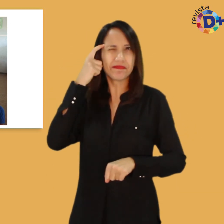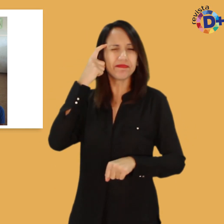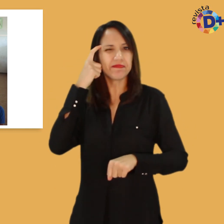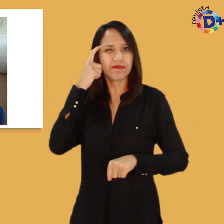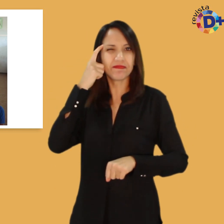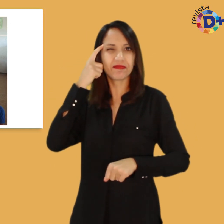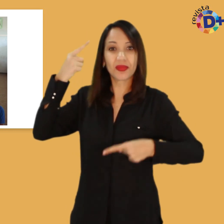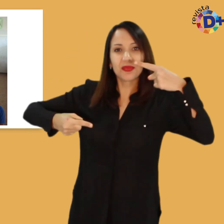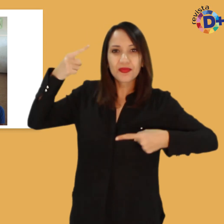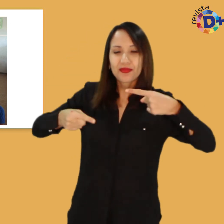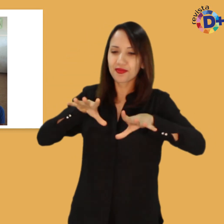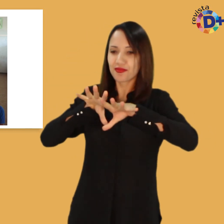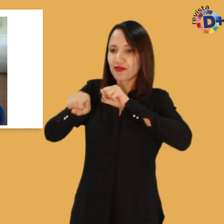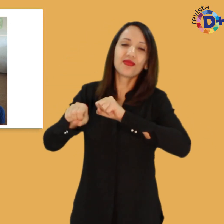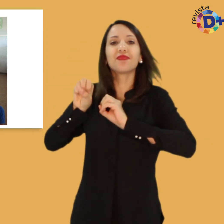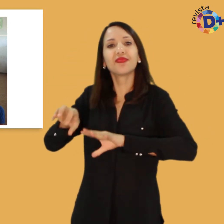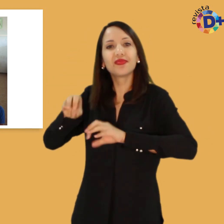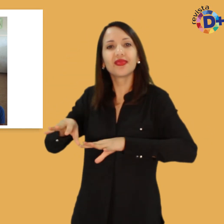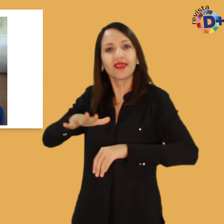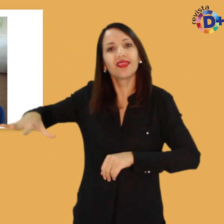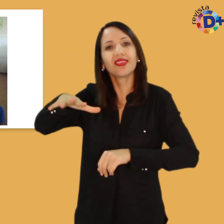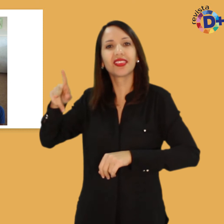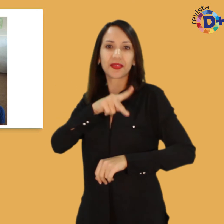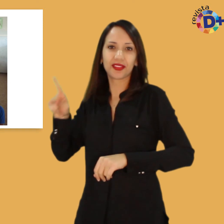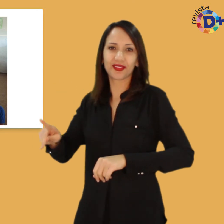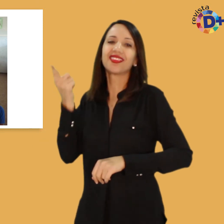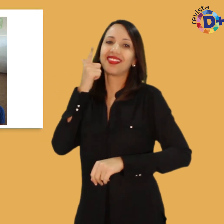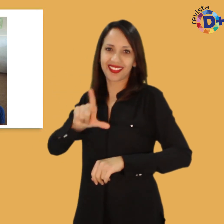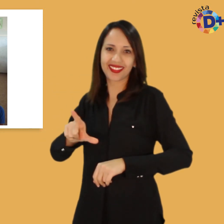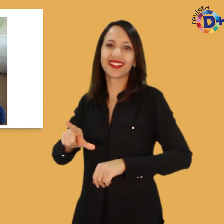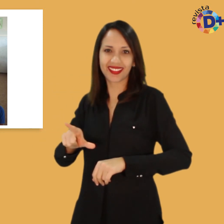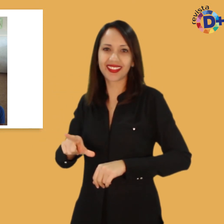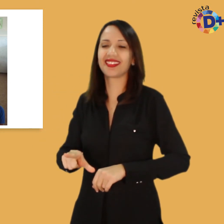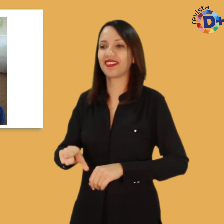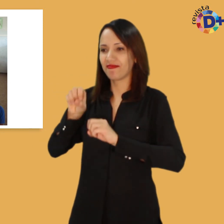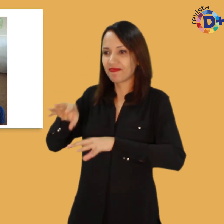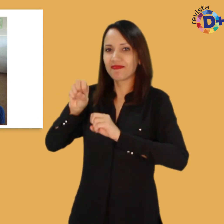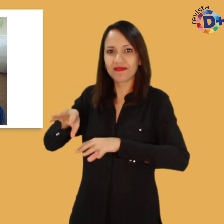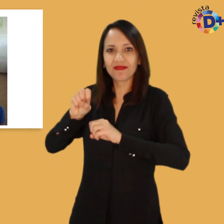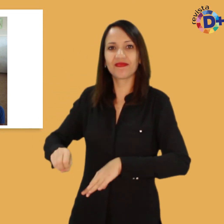de formação de professores que também contemple o ensino de língua portuguesa como segunda